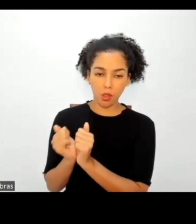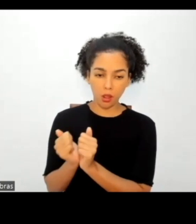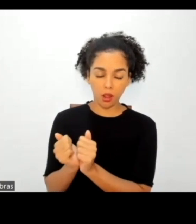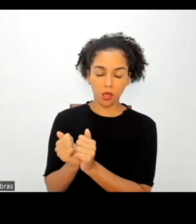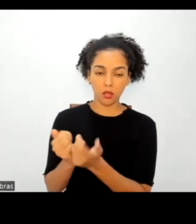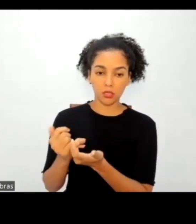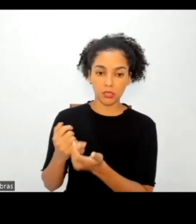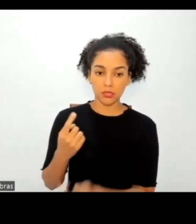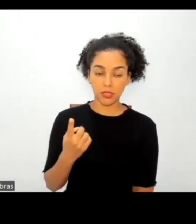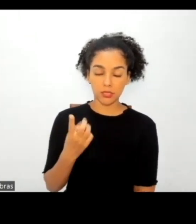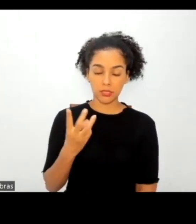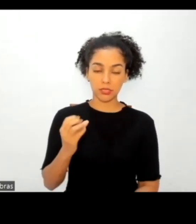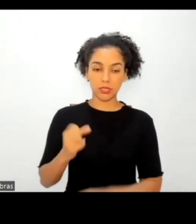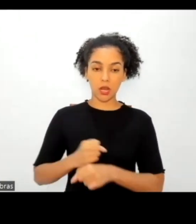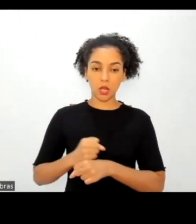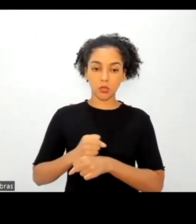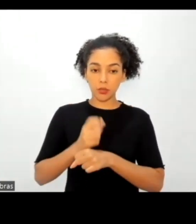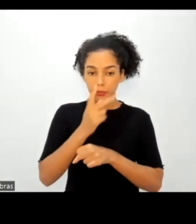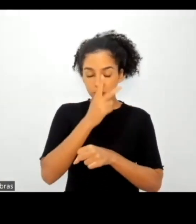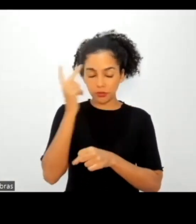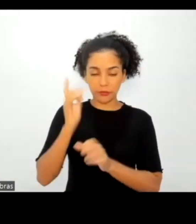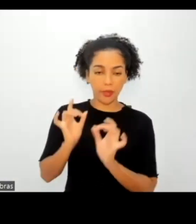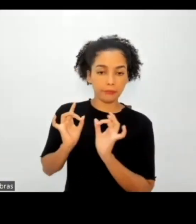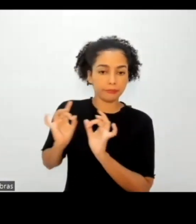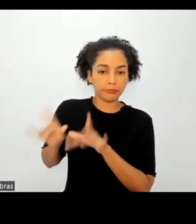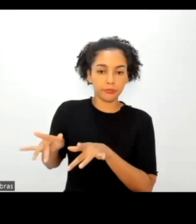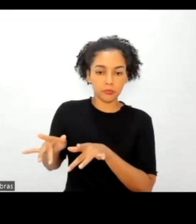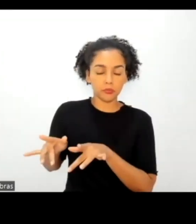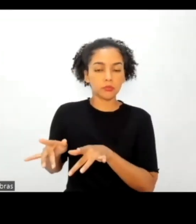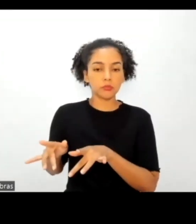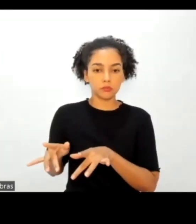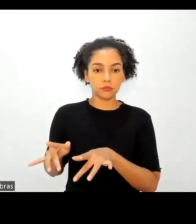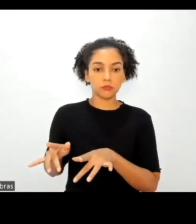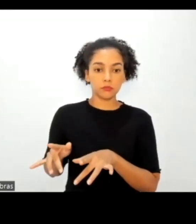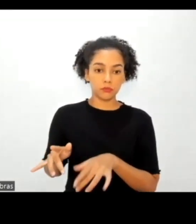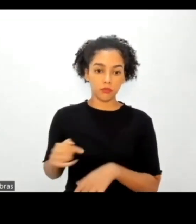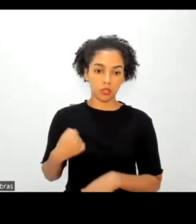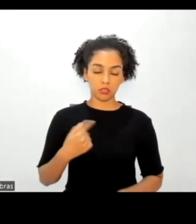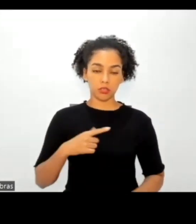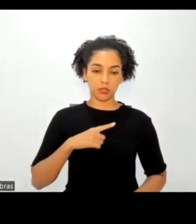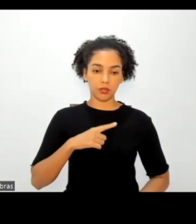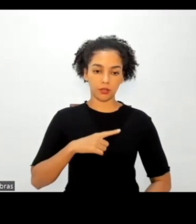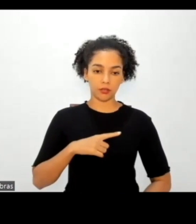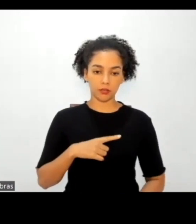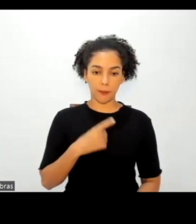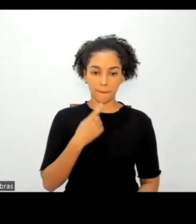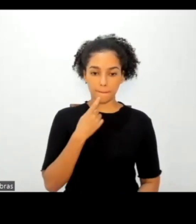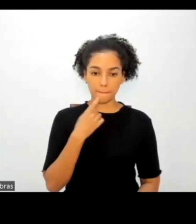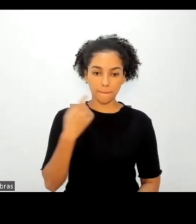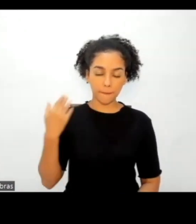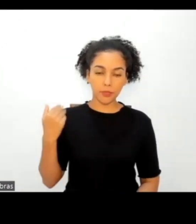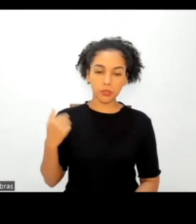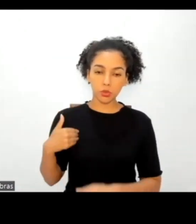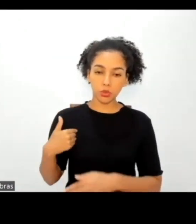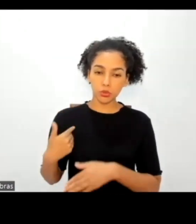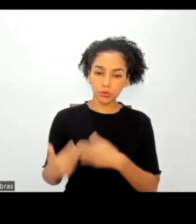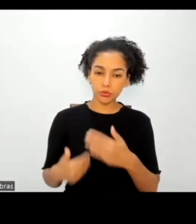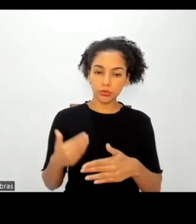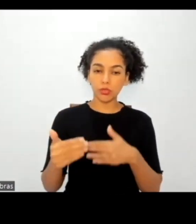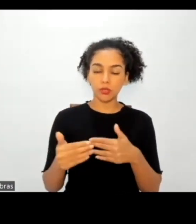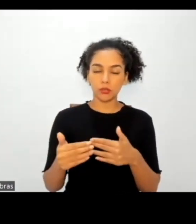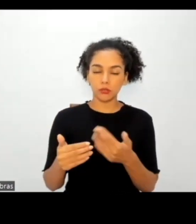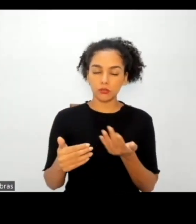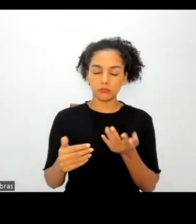quilombolas, foram relegadas à sua própria sorte. E o que a gente tem, né, muito recente, inclusive, de construções, né,